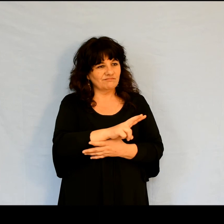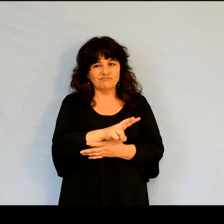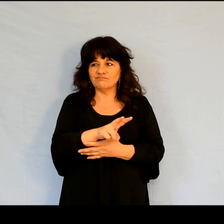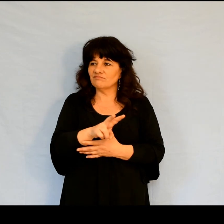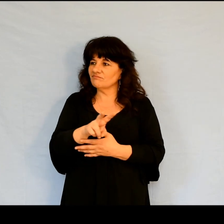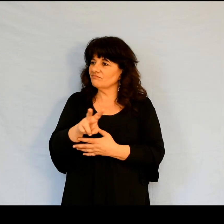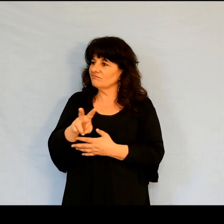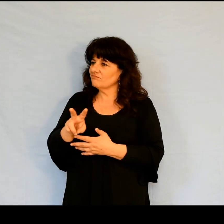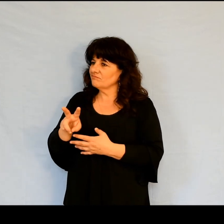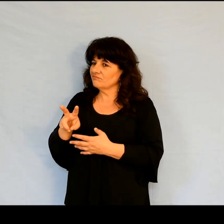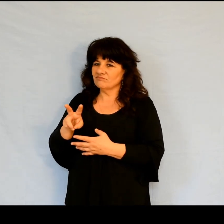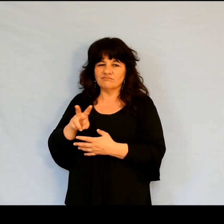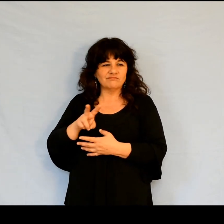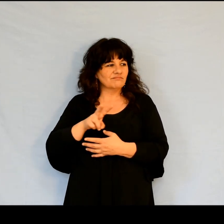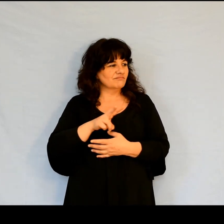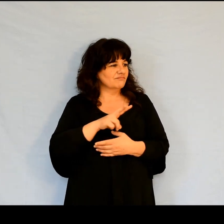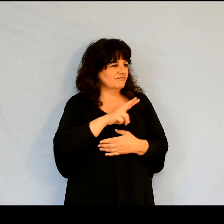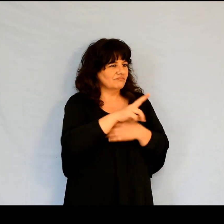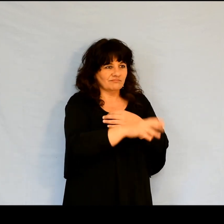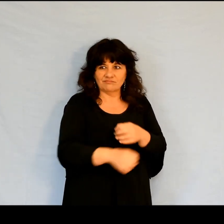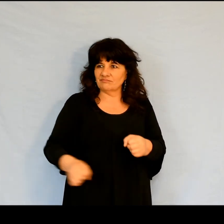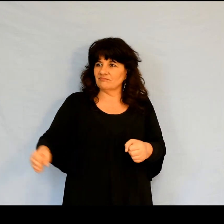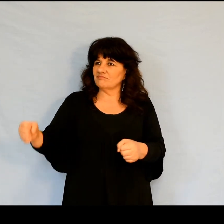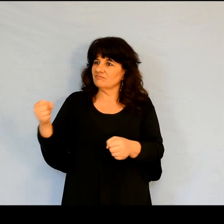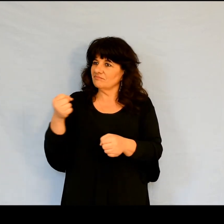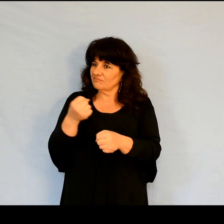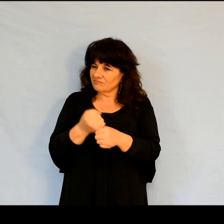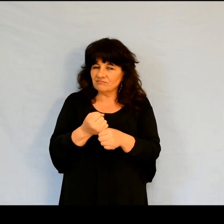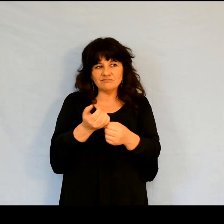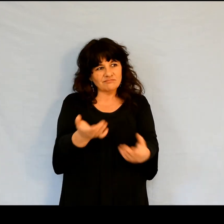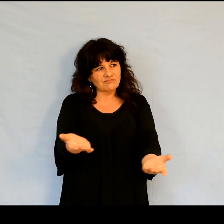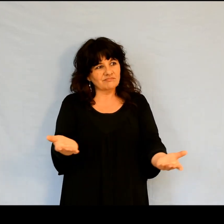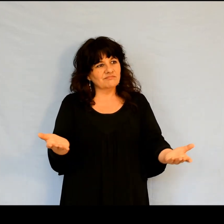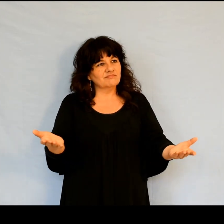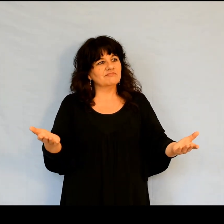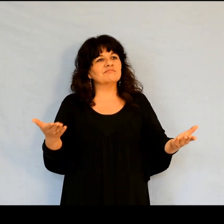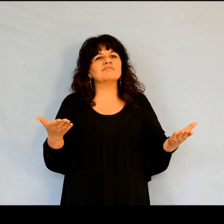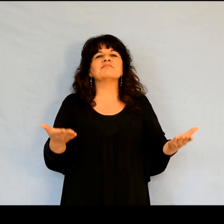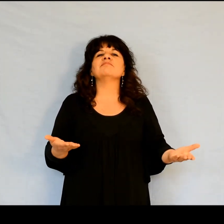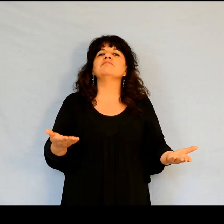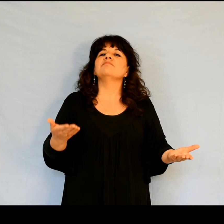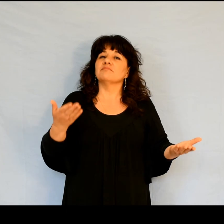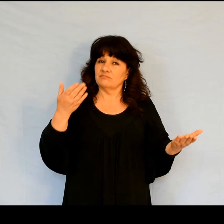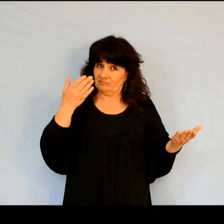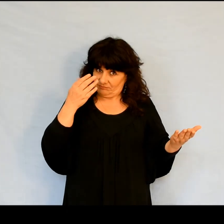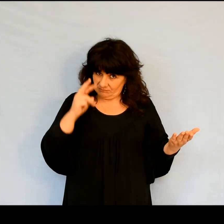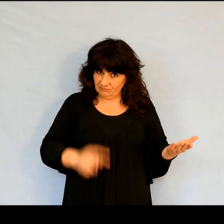fait. Et voici, cela était bon, était très bon.